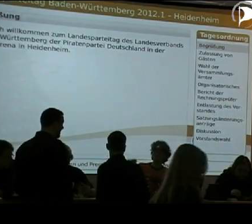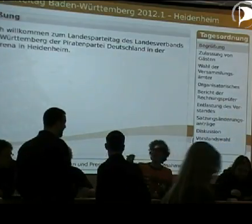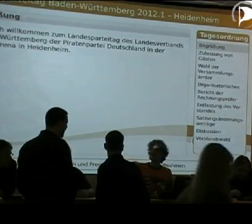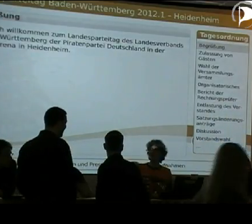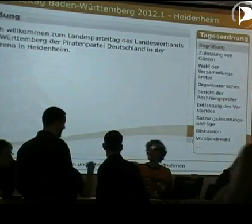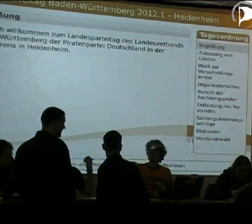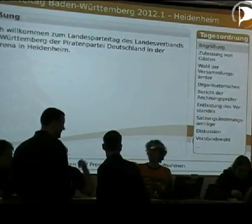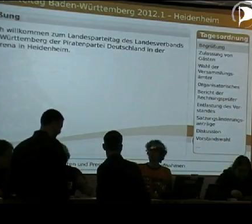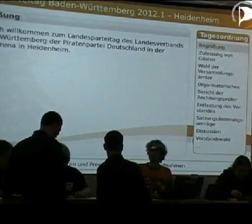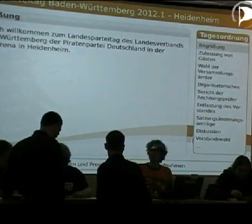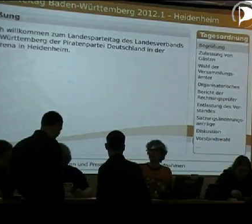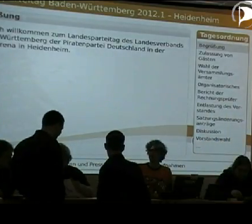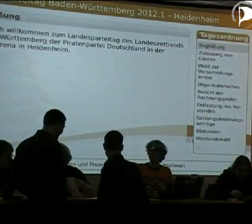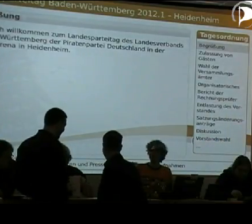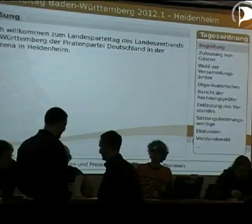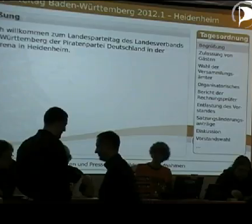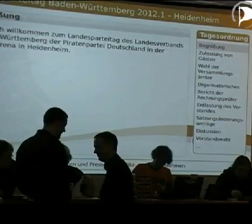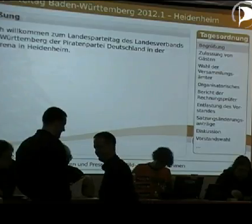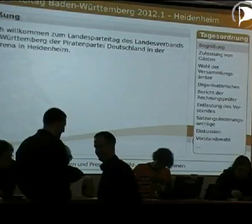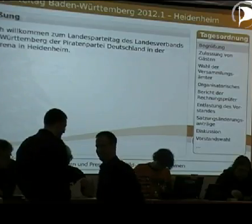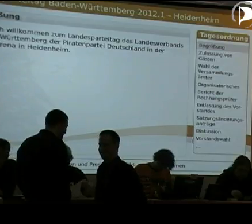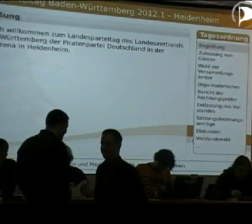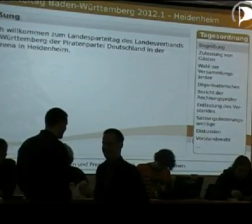was werfen deshalb war aus